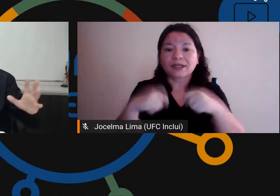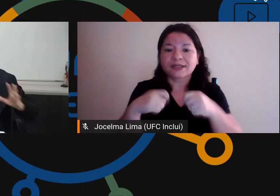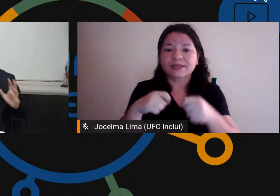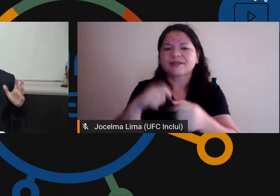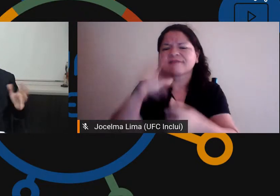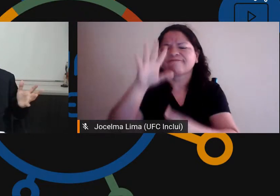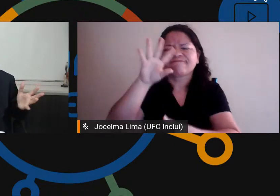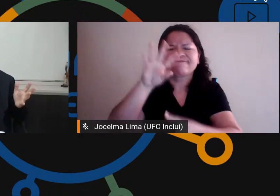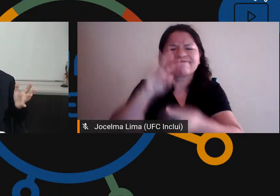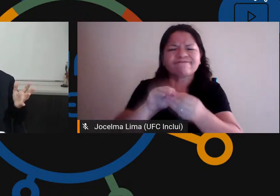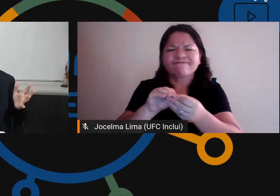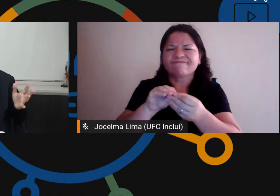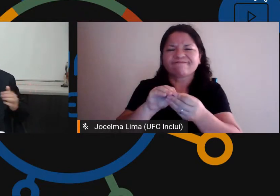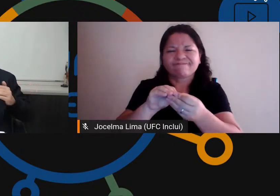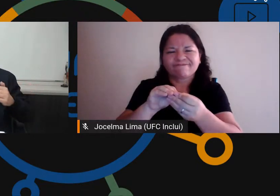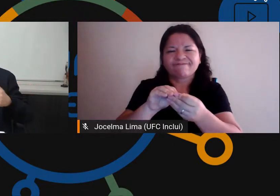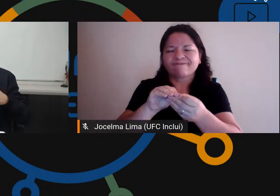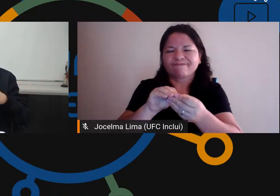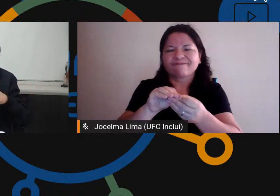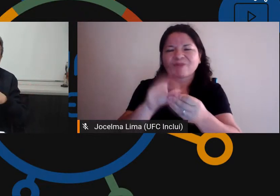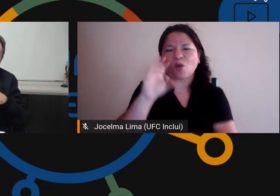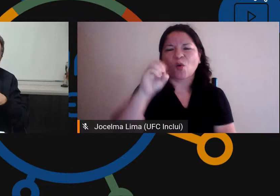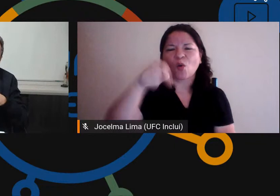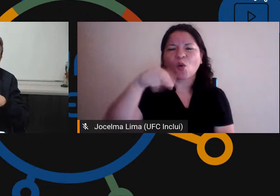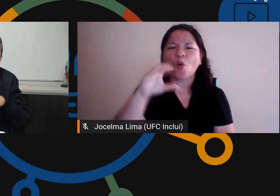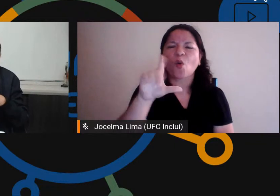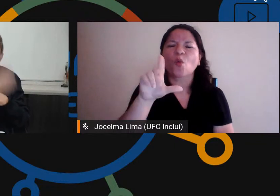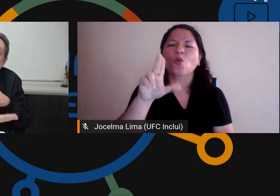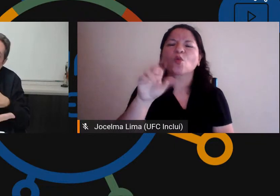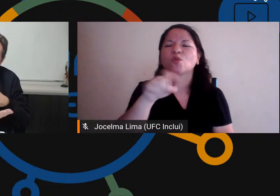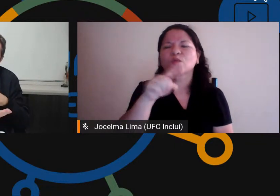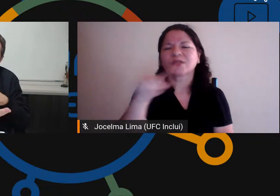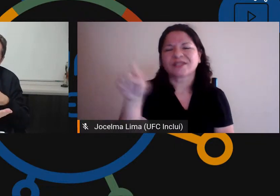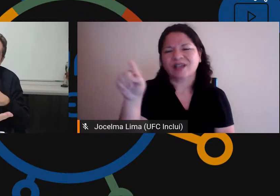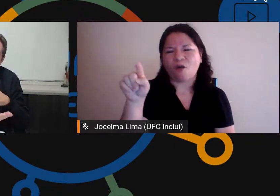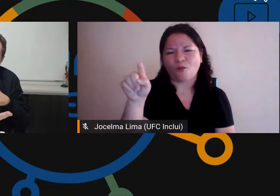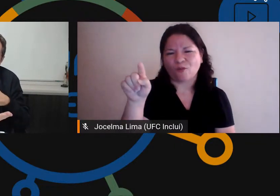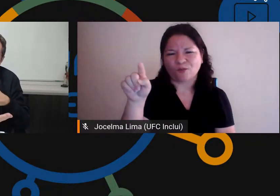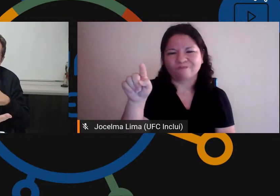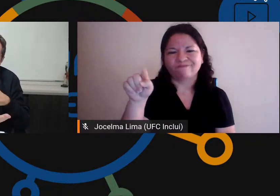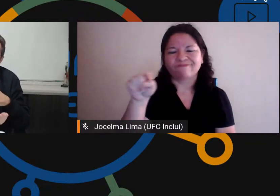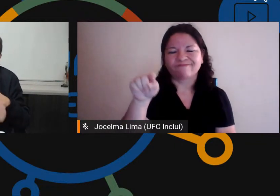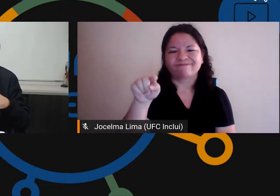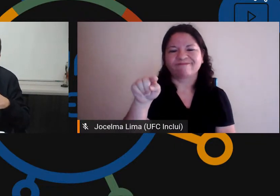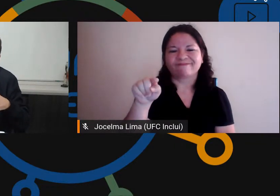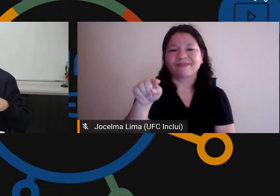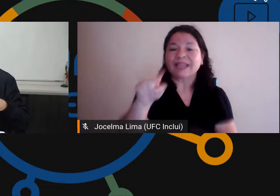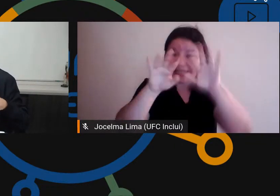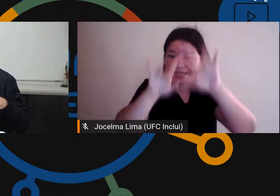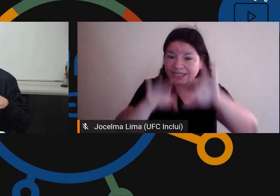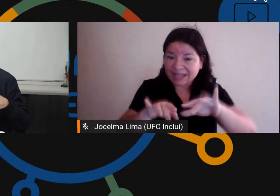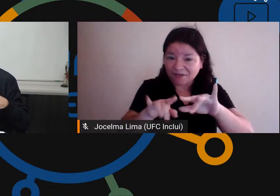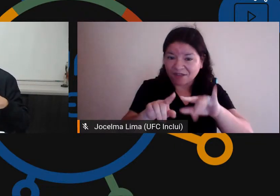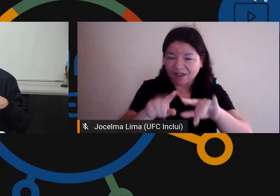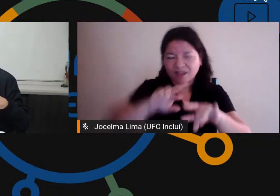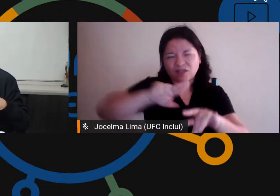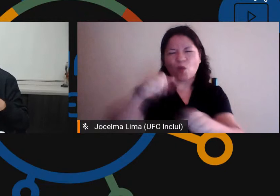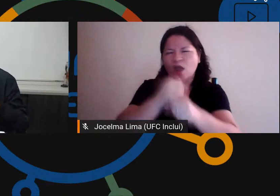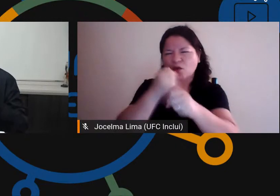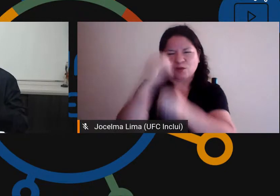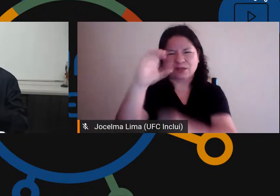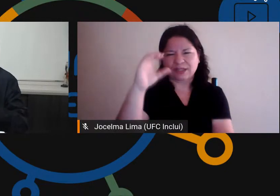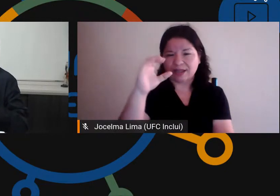Primeira coisa, porque você não vai escrever um texto. Ao escrever o texto, não é construir a ciência. A ciência se constrói antes.